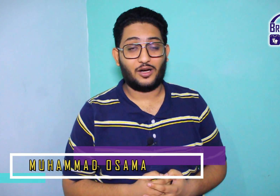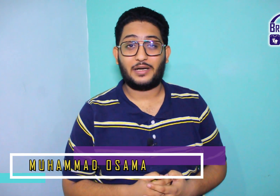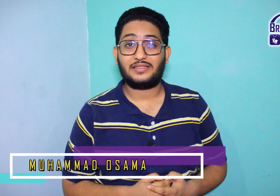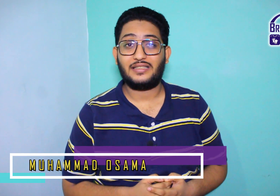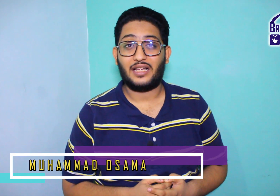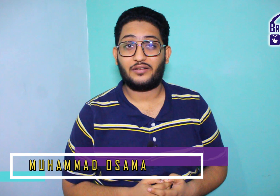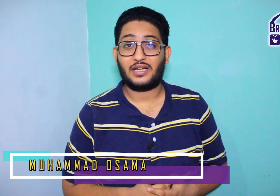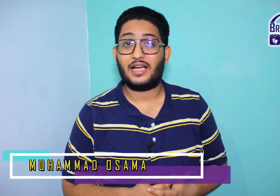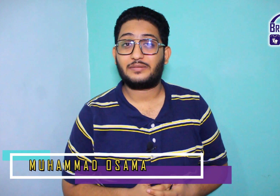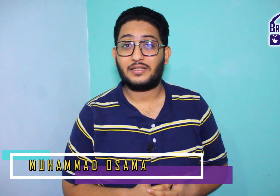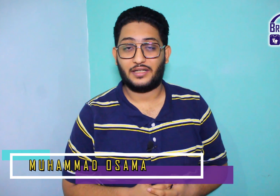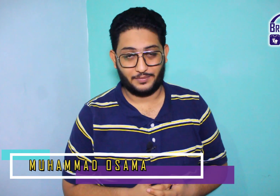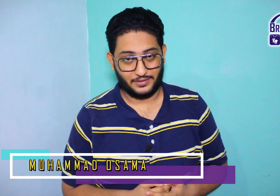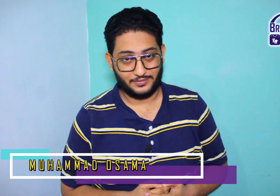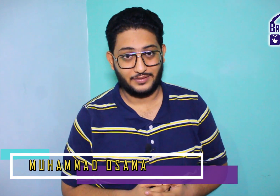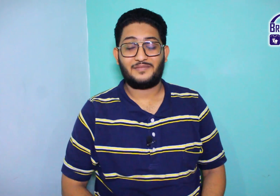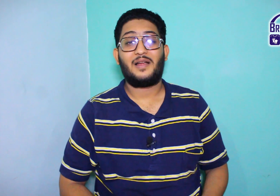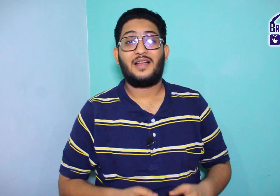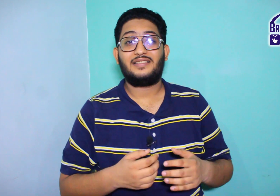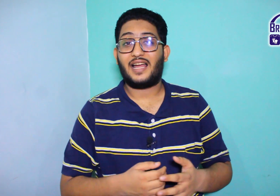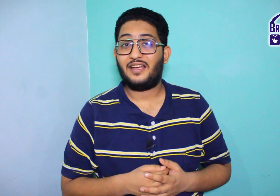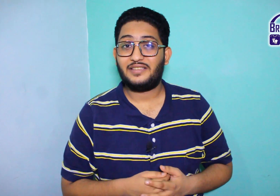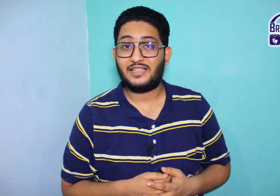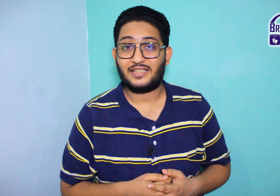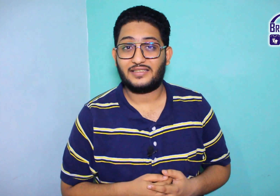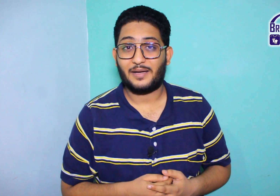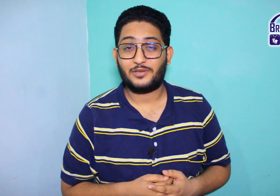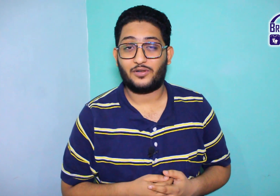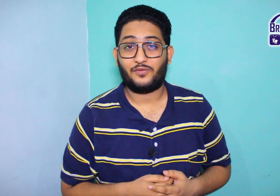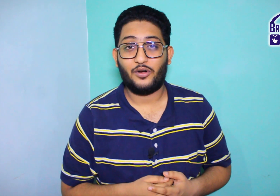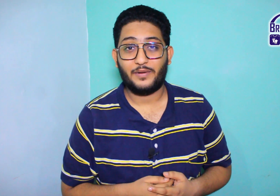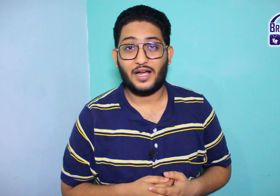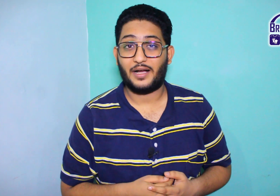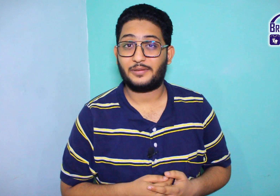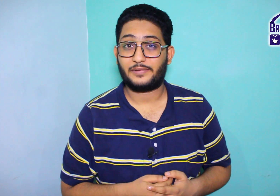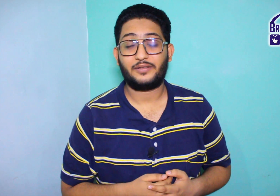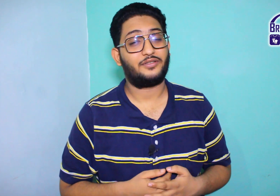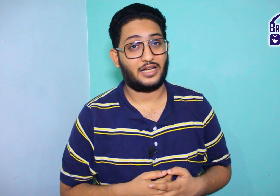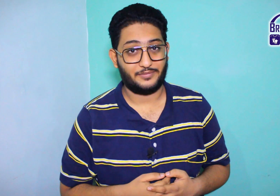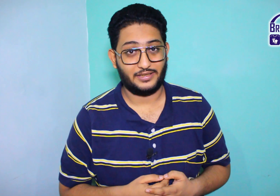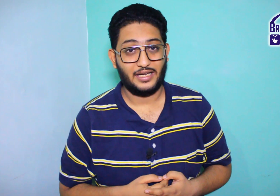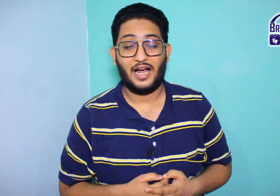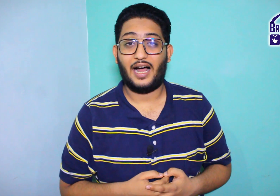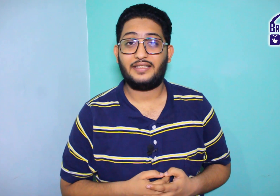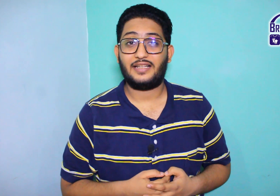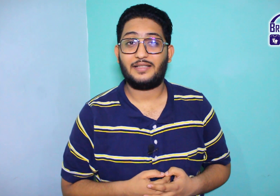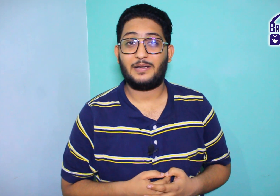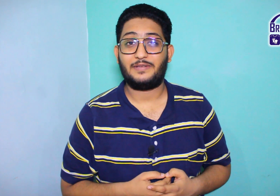और पाकिस्तानी साइन लैंग्वेज का एक्सपर्ट इंटरप्रेटर। साइन लैंग्वेज की क्लासेस के एपिसोड 4 में आप सबके खुश आमदीद। आज की क्लास में हम